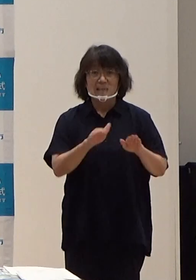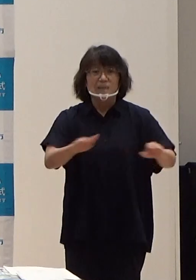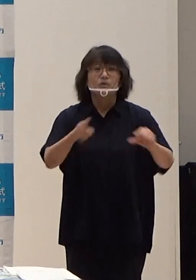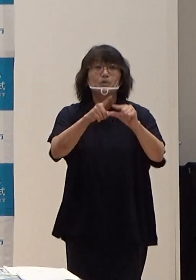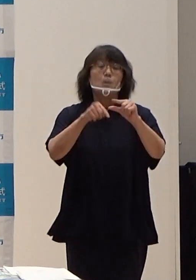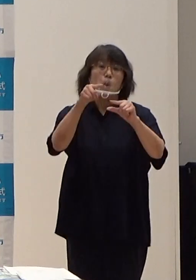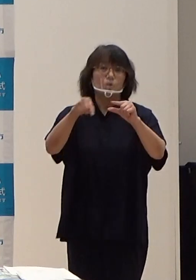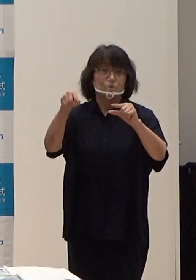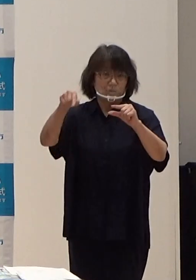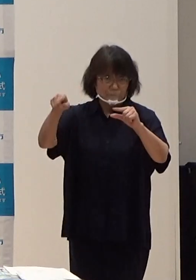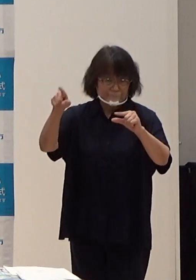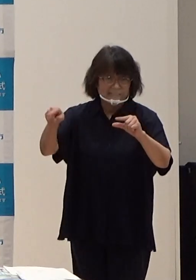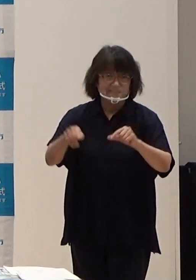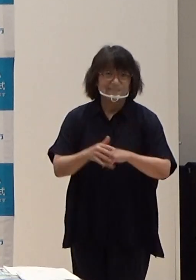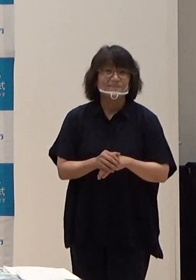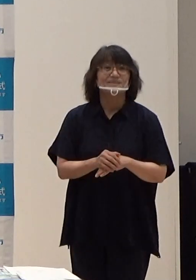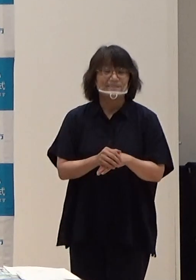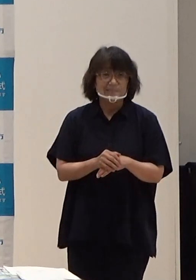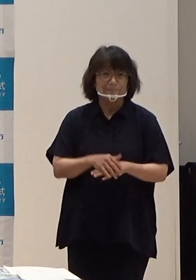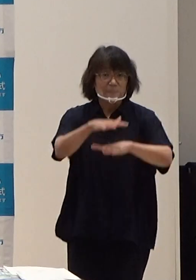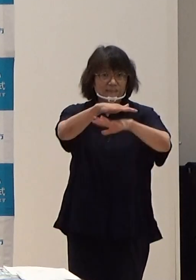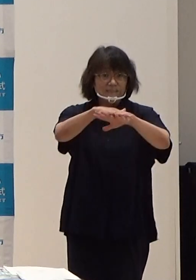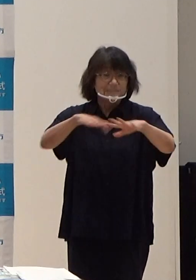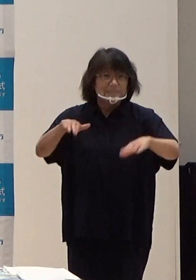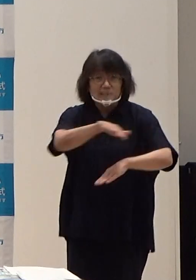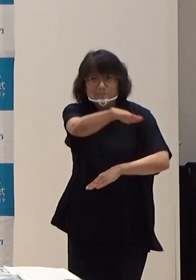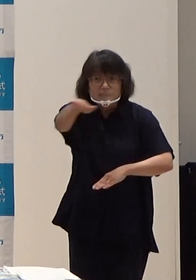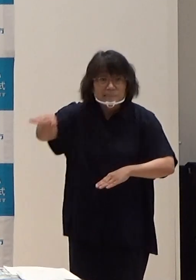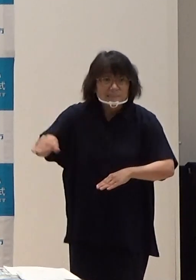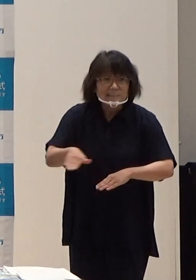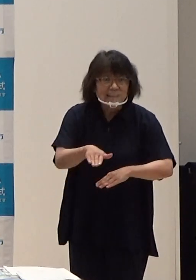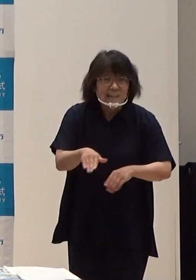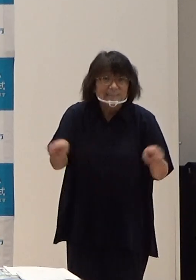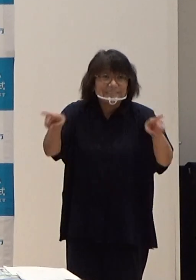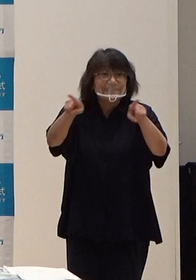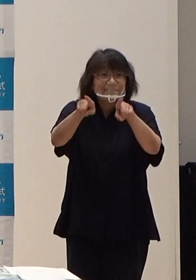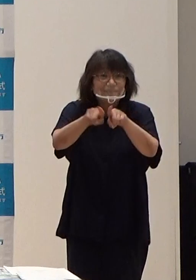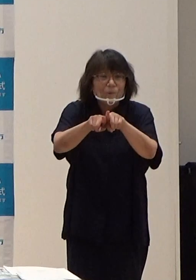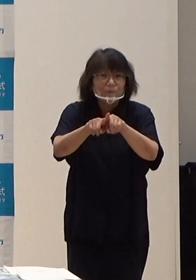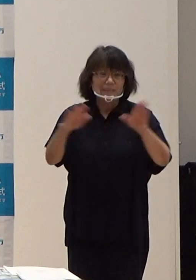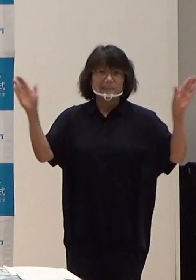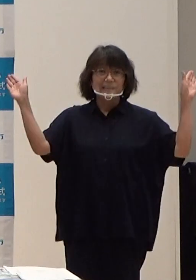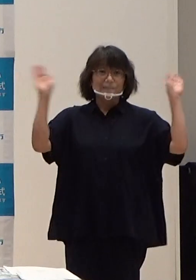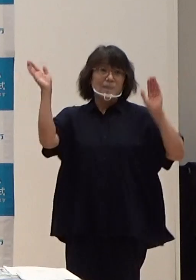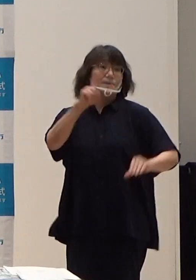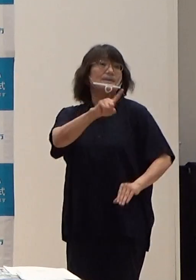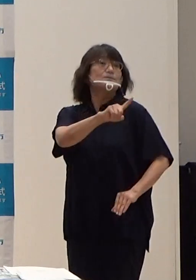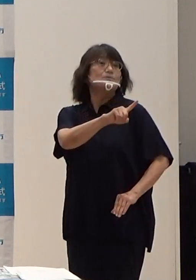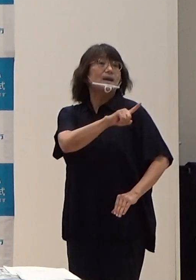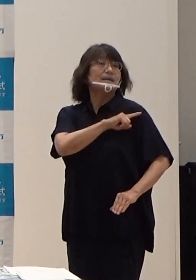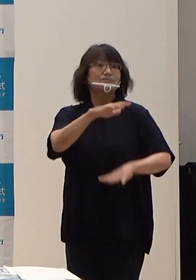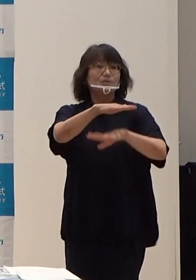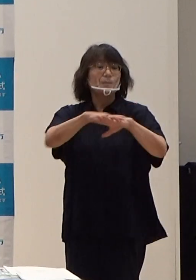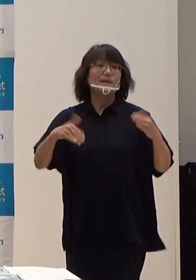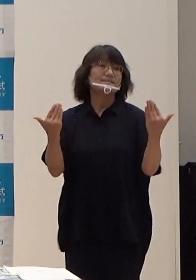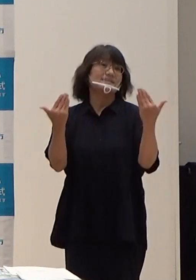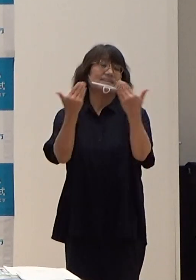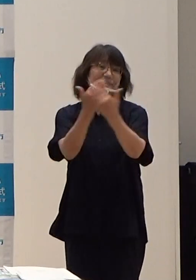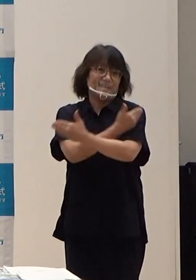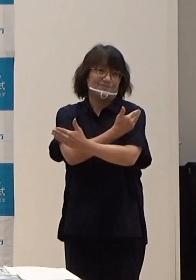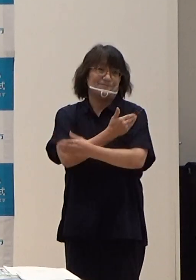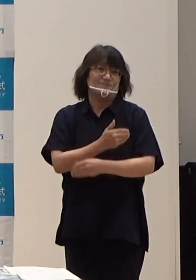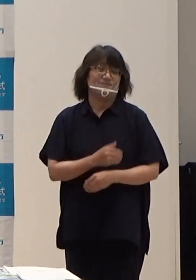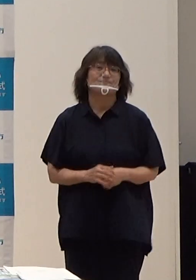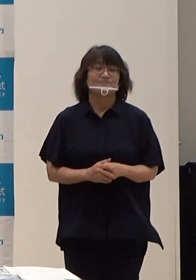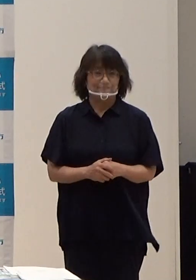ね、市各部局を挙げて、どうしたらベビーファーストの町高齢はなれるか取り組んでまいります